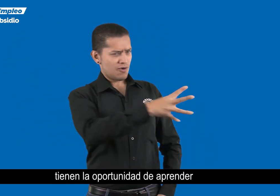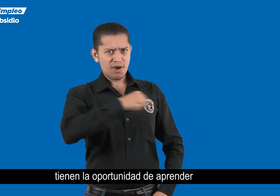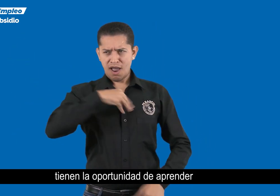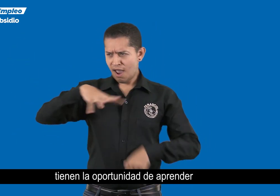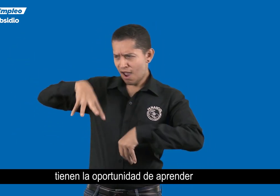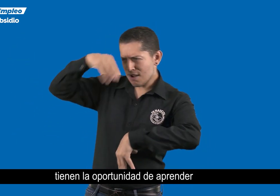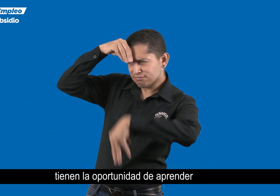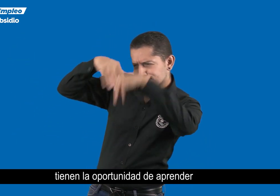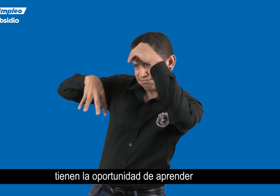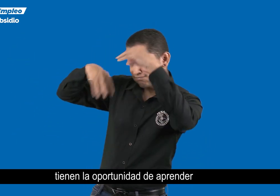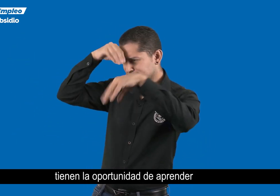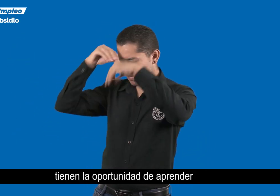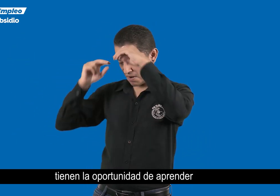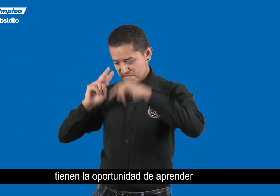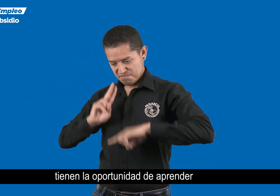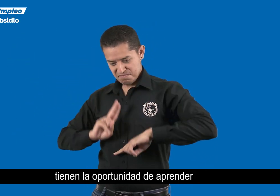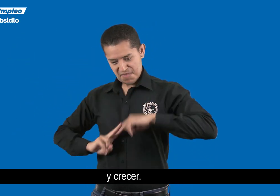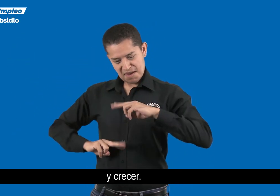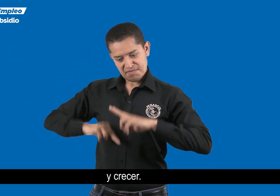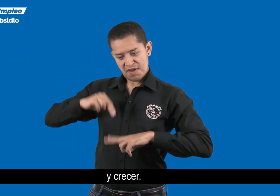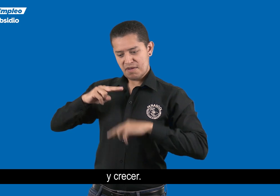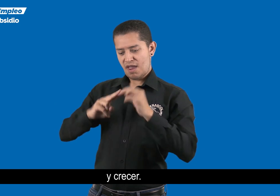oportunidad de aprender y crecer.